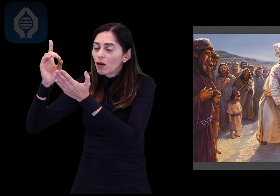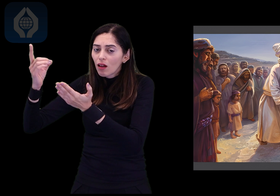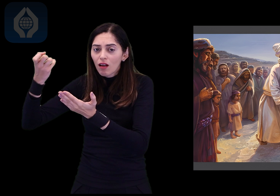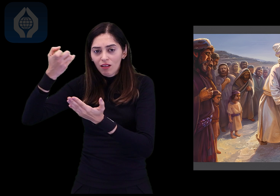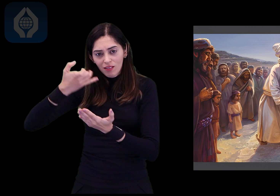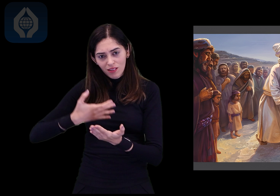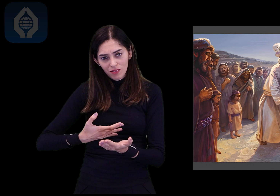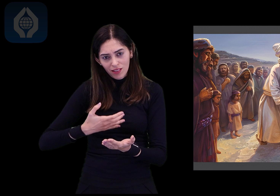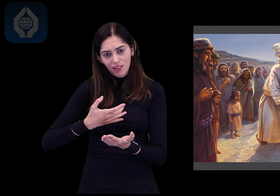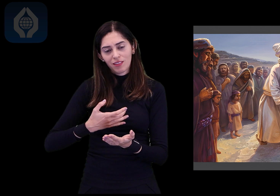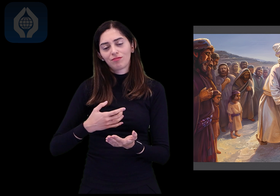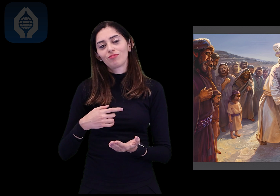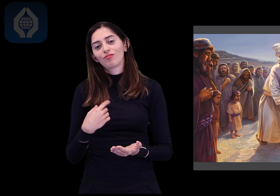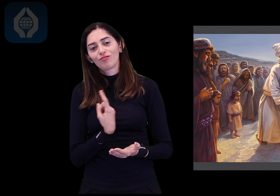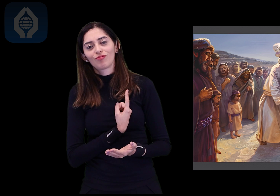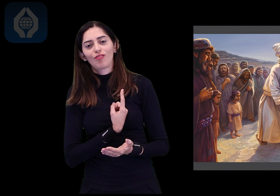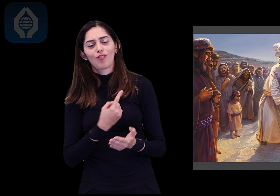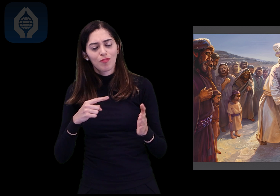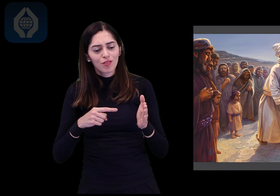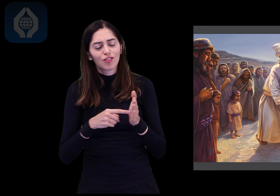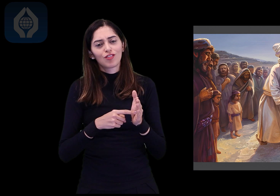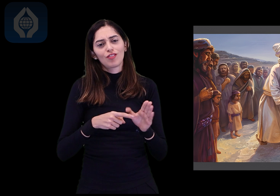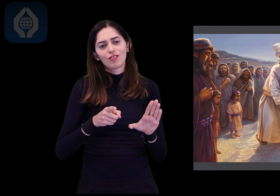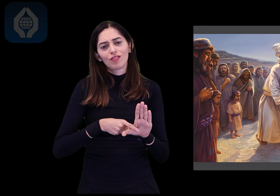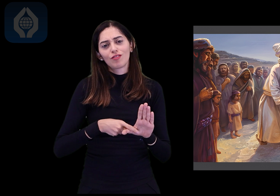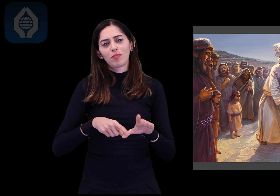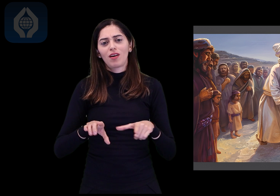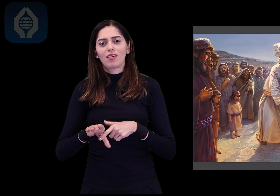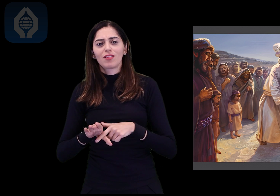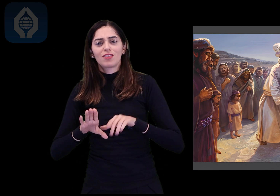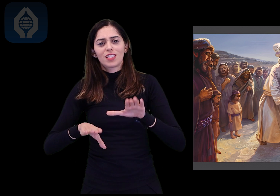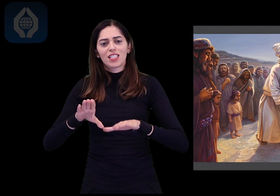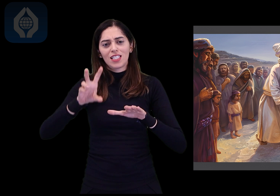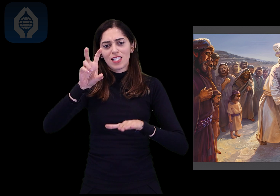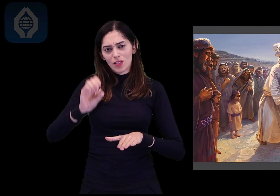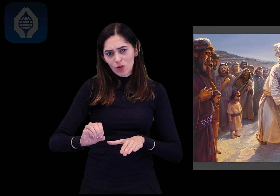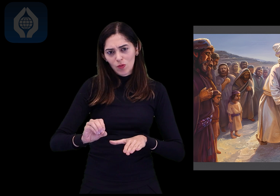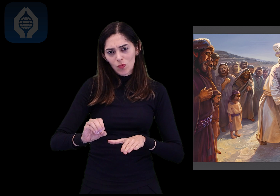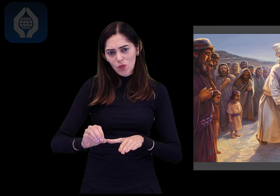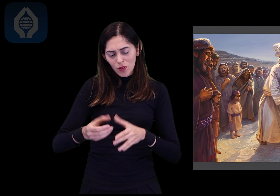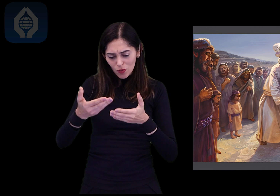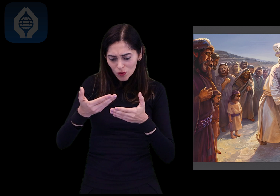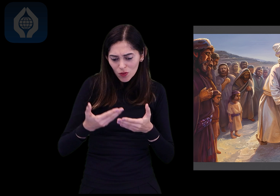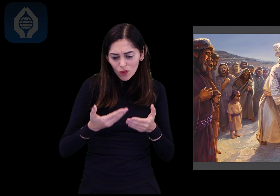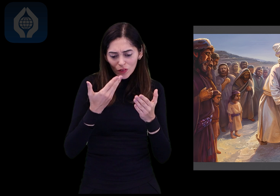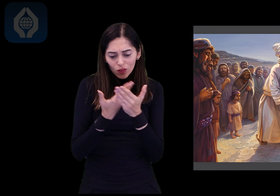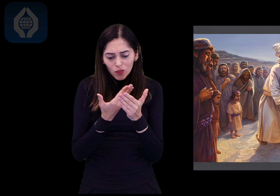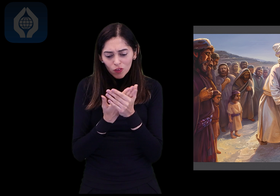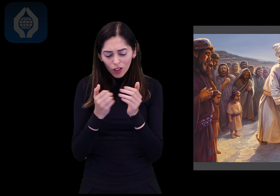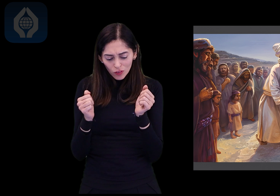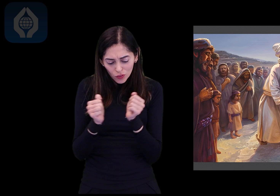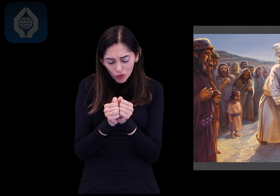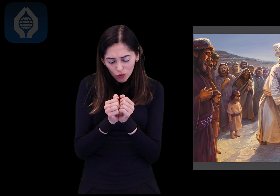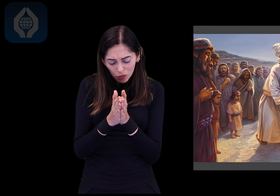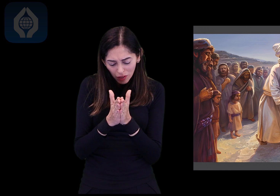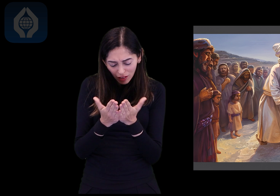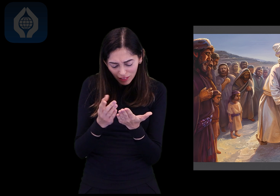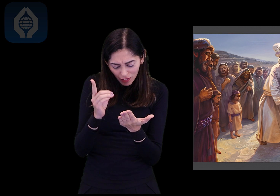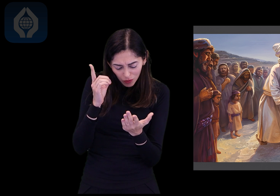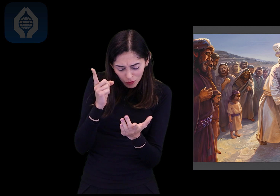nossa proposta nessa jornada de 50 passos ou 50 lições. O convido a estudar a palavra de Deus juntos e a descobrir o